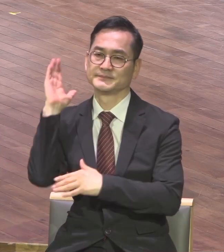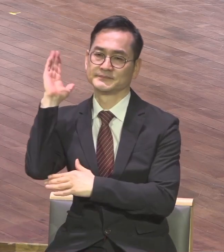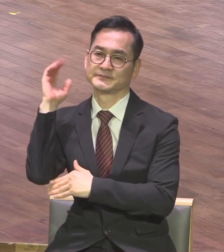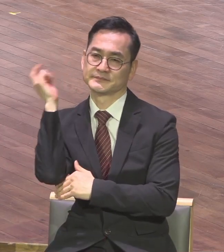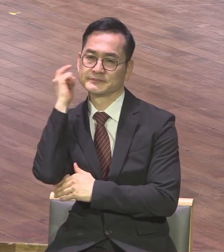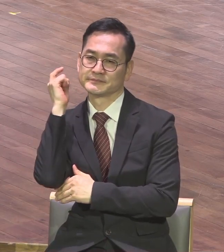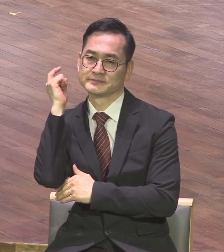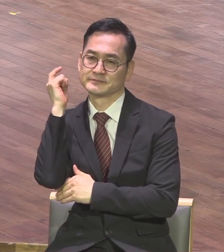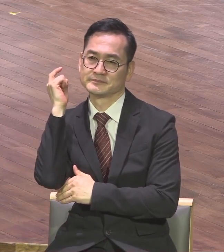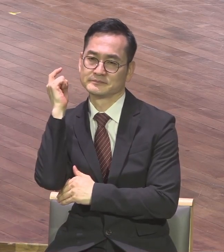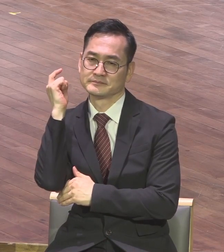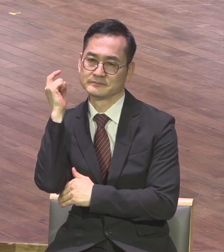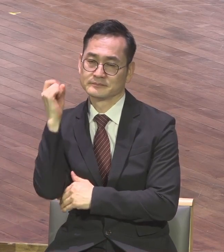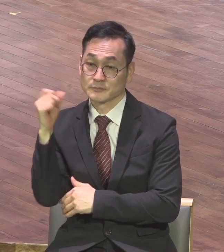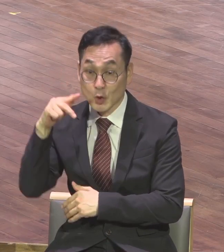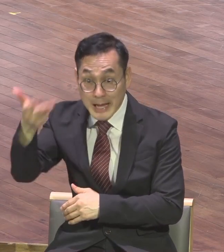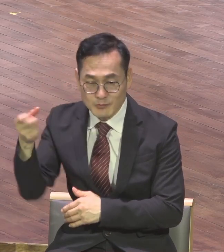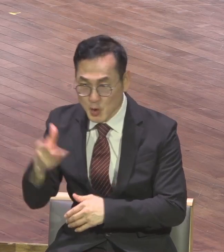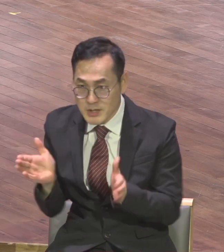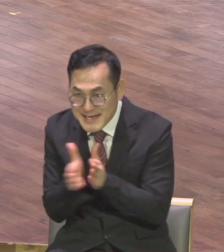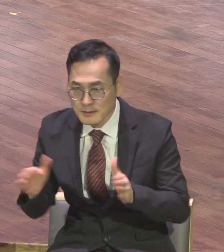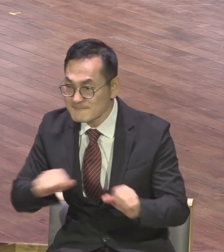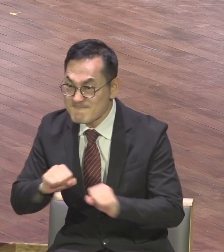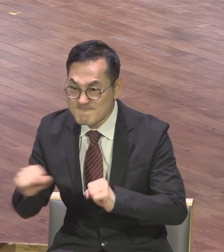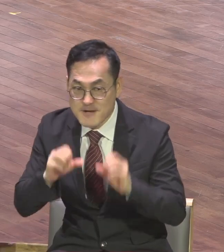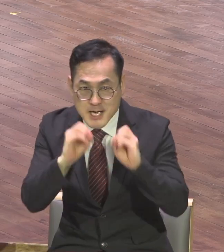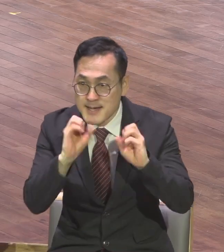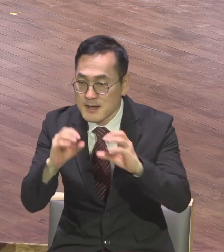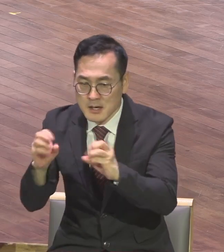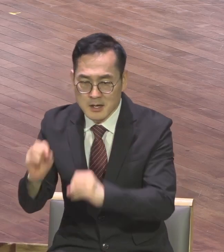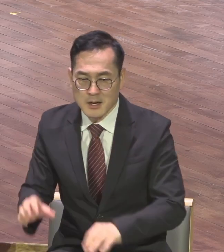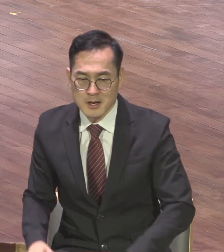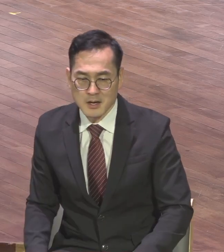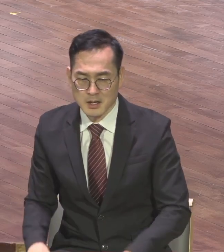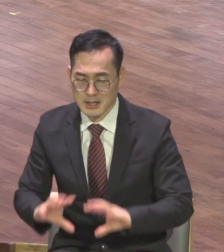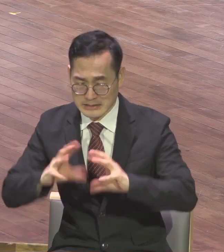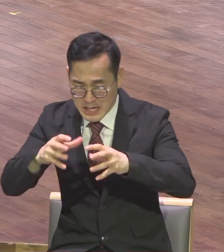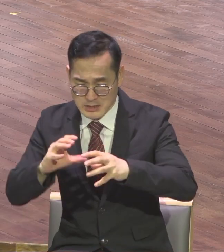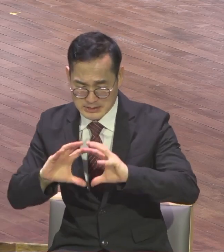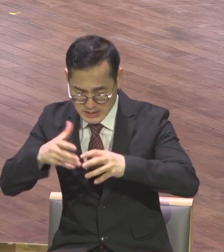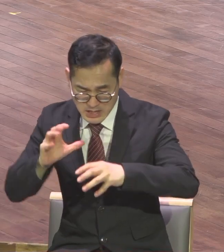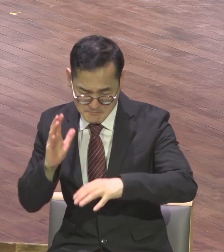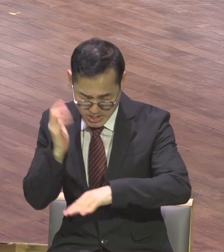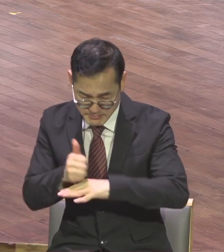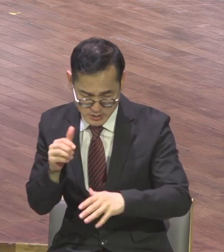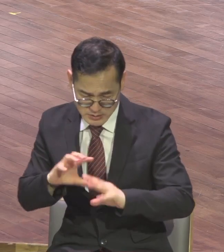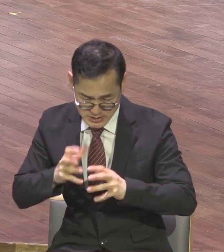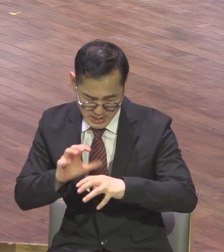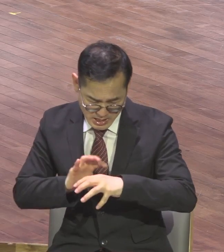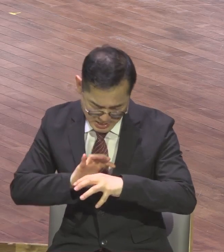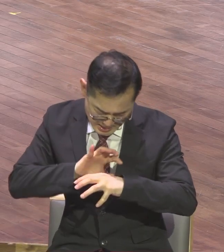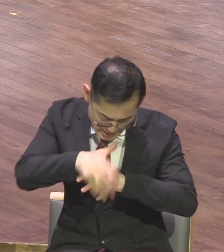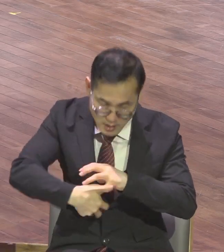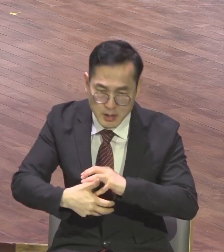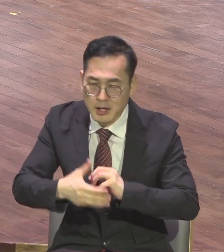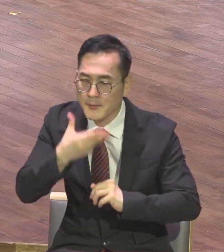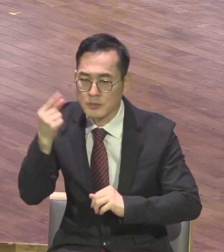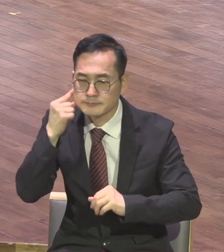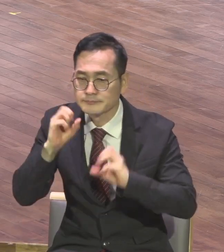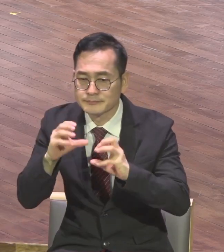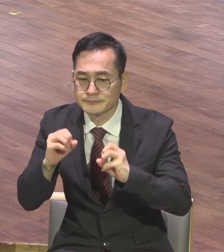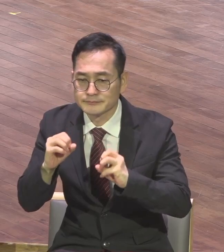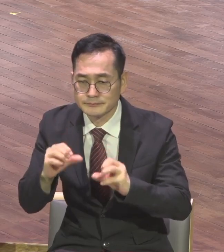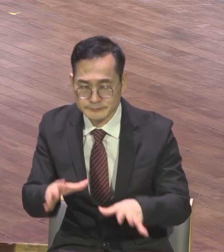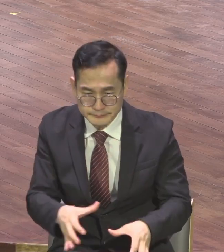열악한 환경 가운데 정말로 그 땅끝이라고 볼 수 있는 그 현장을 막 뛰고 오잖아요. 그게 왜냐? 여운 망대